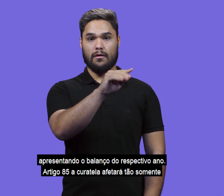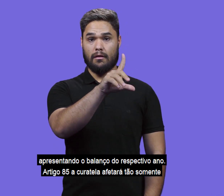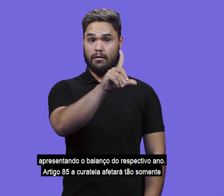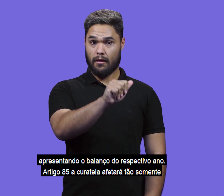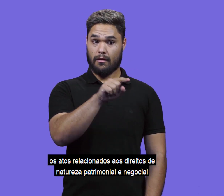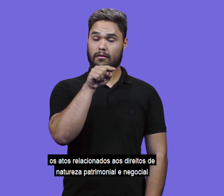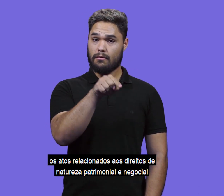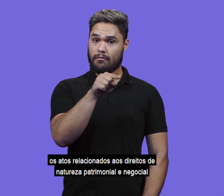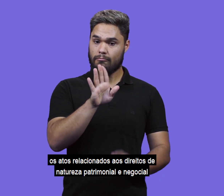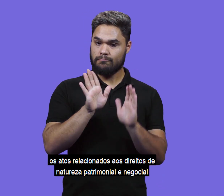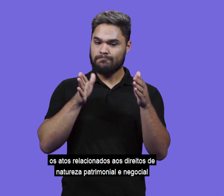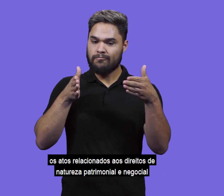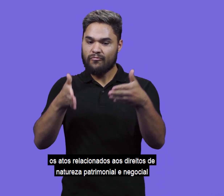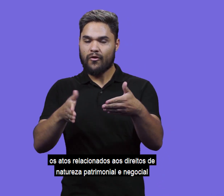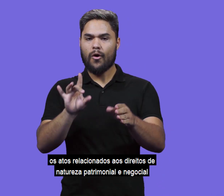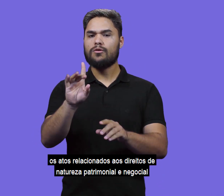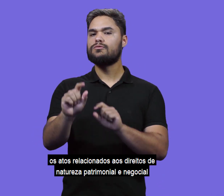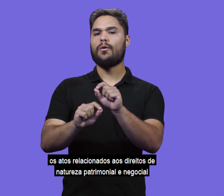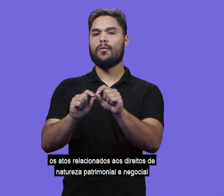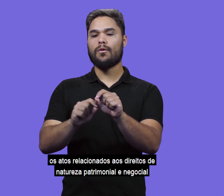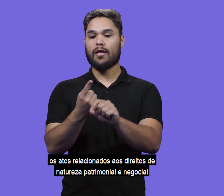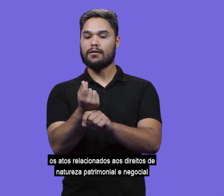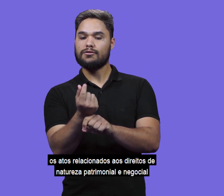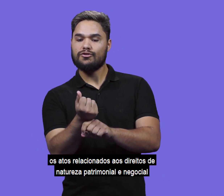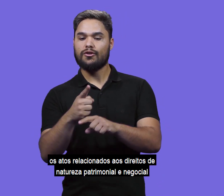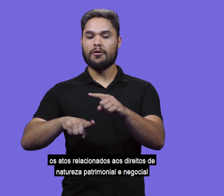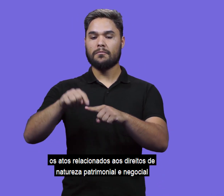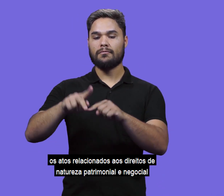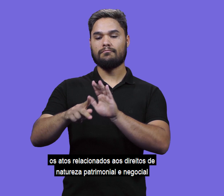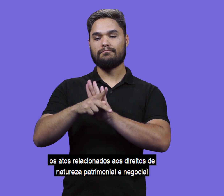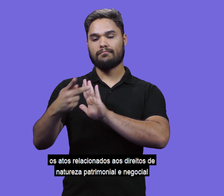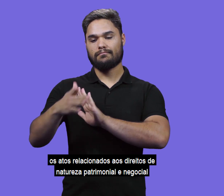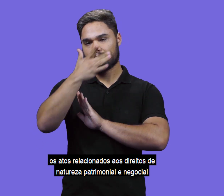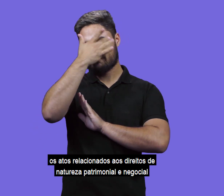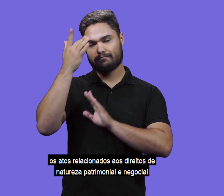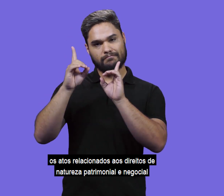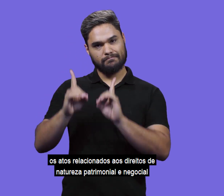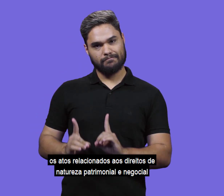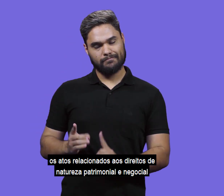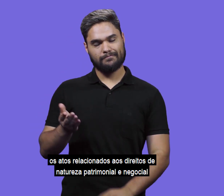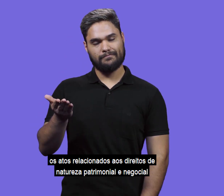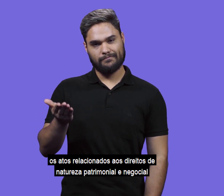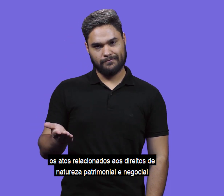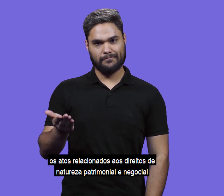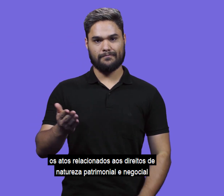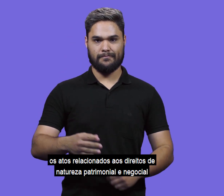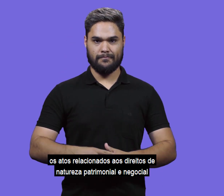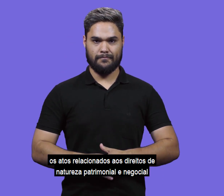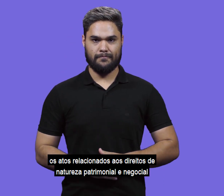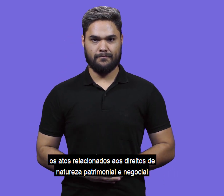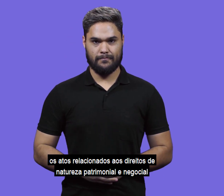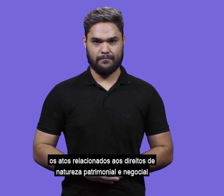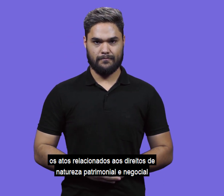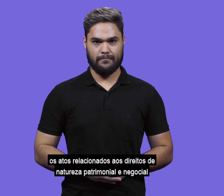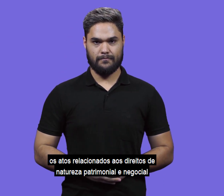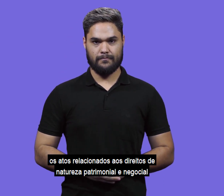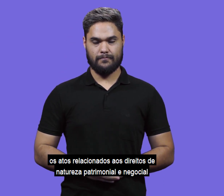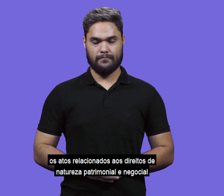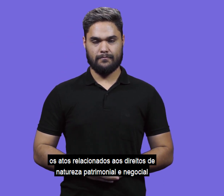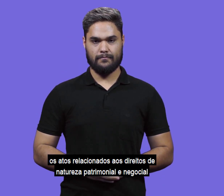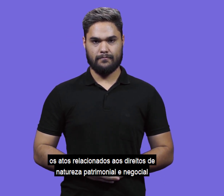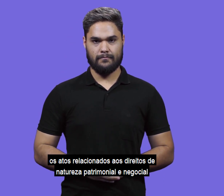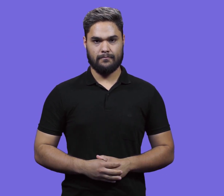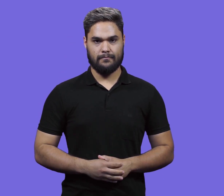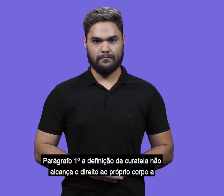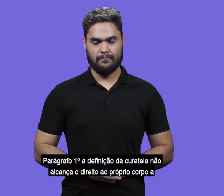afetará tão somente os atos relacionados aos direitos de natureza patrimonial e negocial.